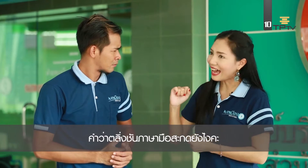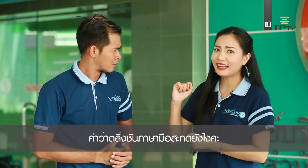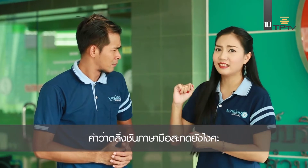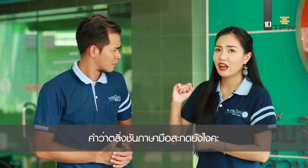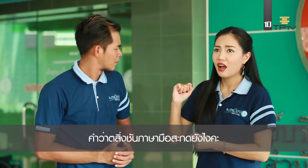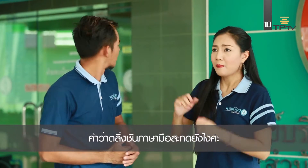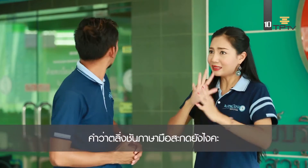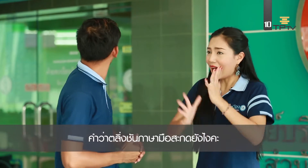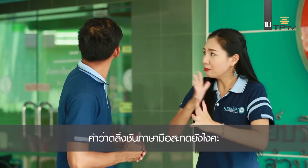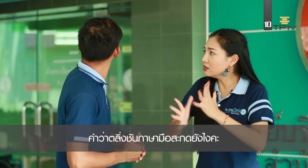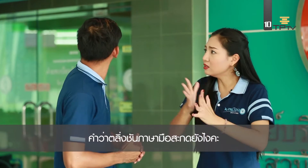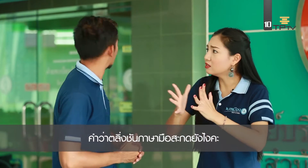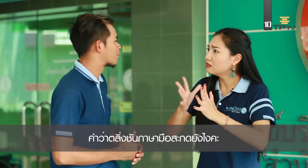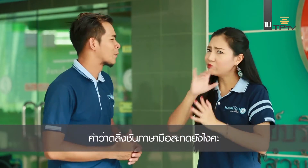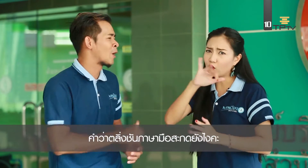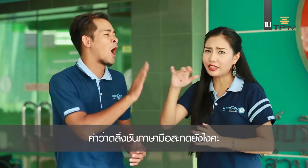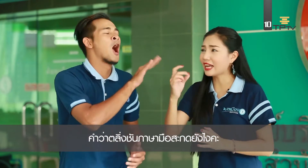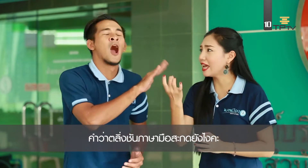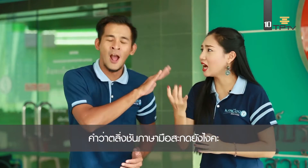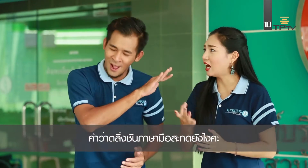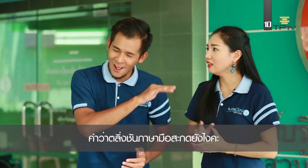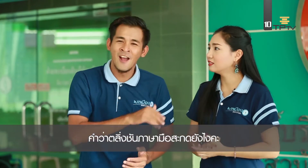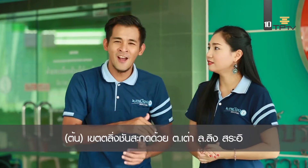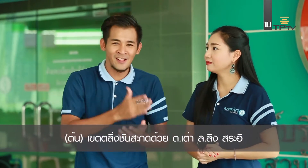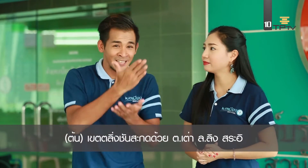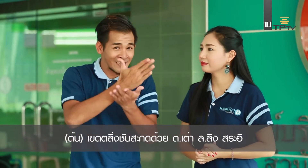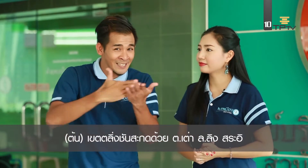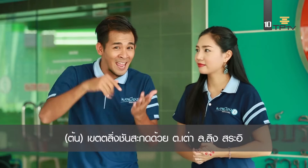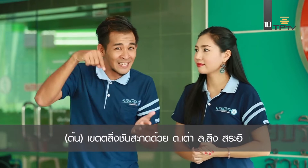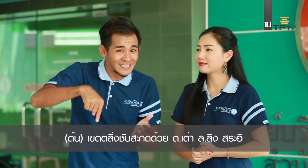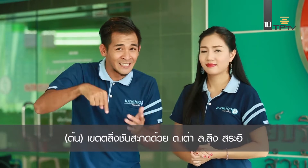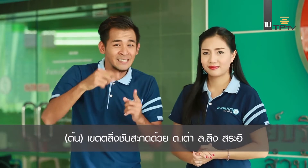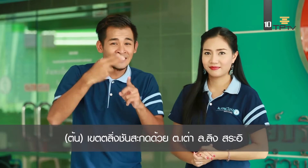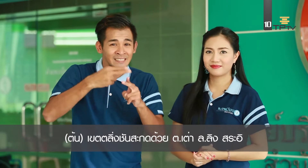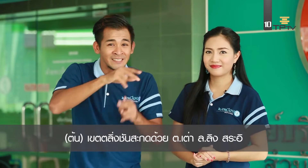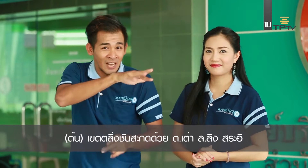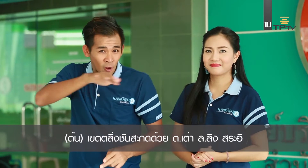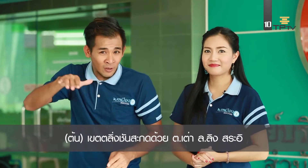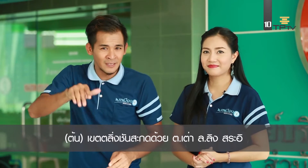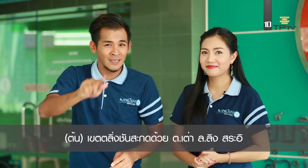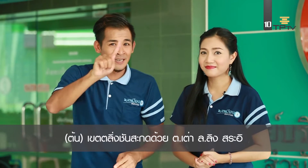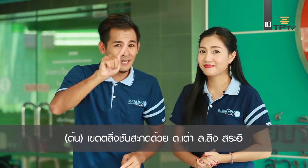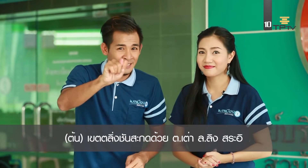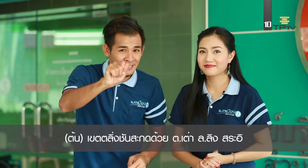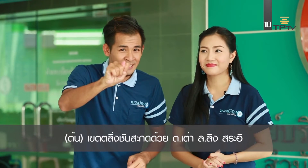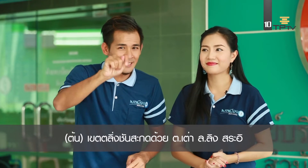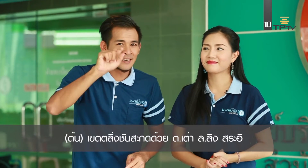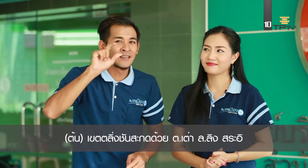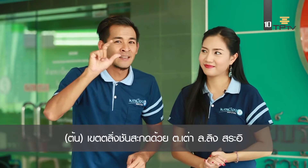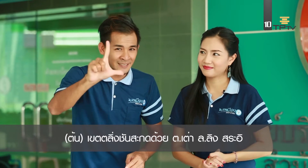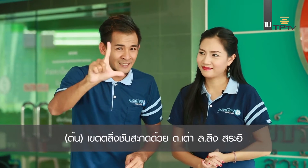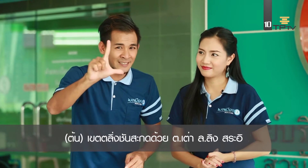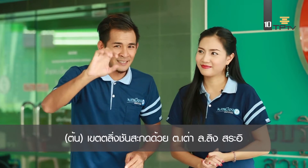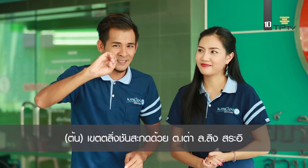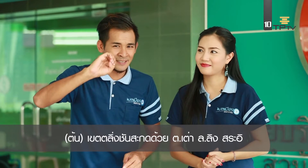ลิ่งชันภาษามือสะกดยังไงอะคะ เขตตลิ่งชันสะกดด้วยต้อเต่าล